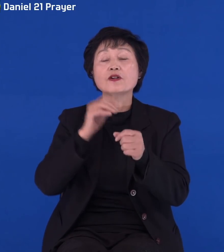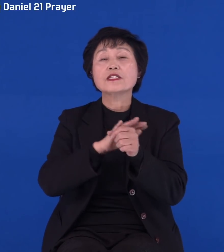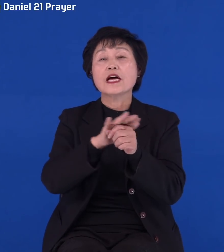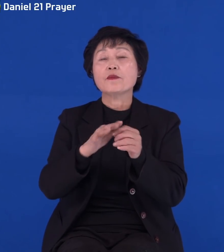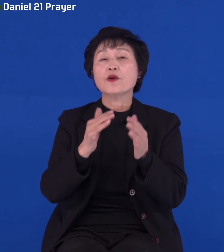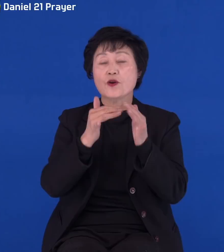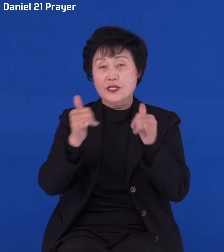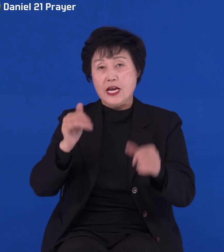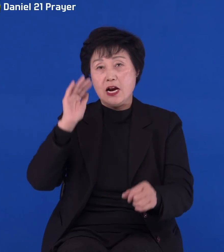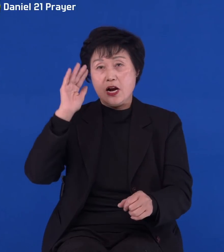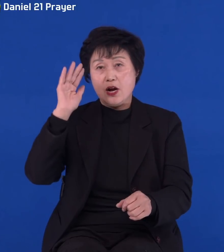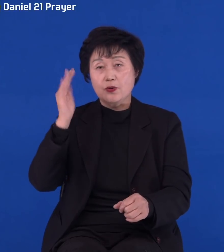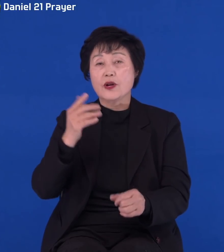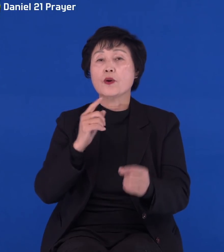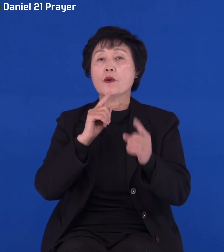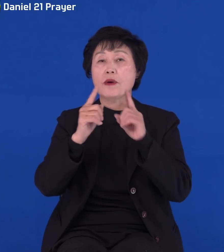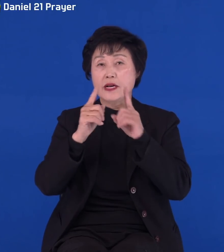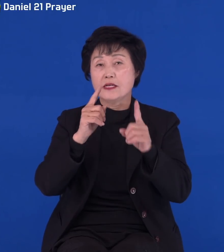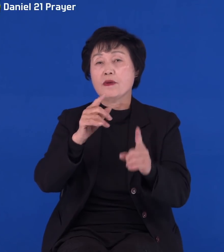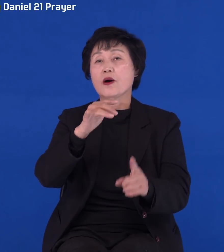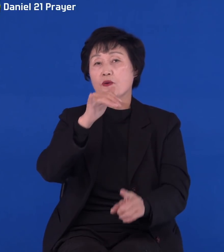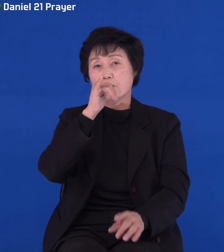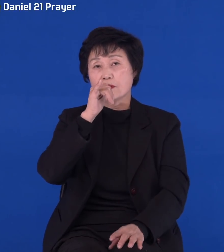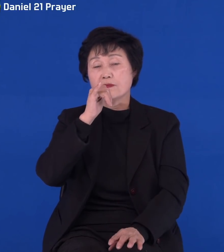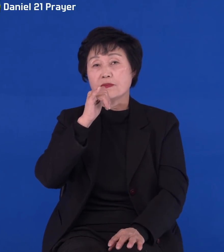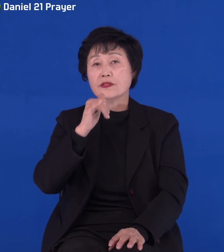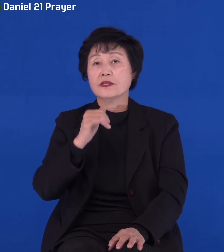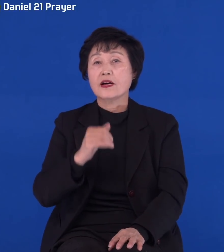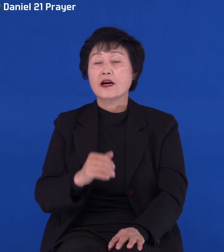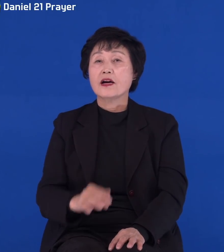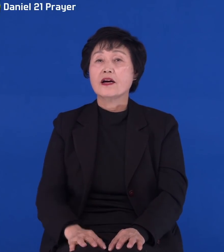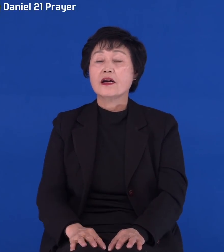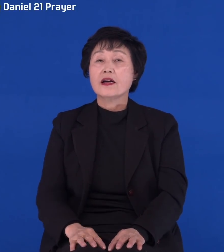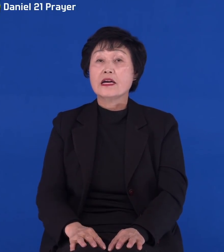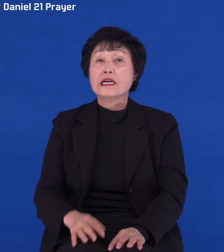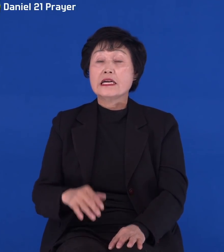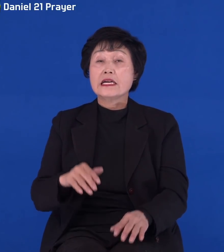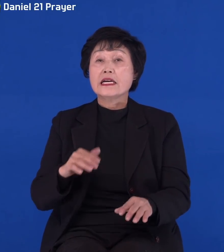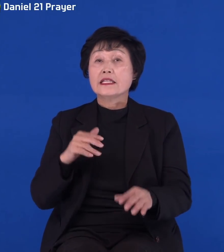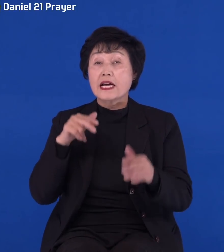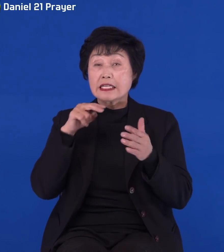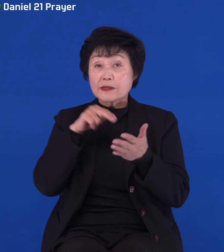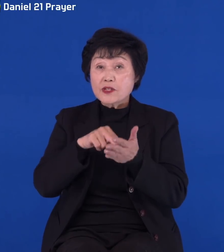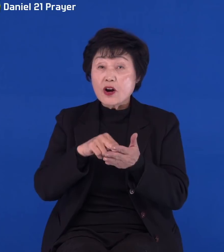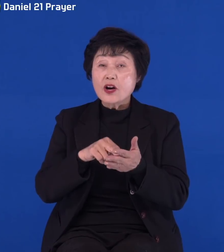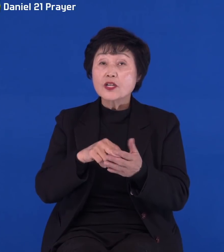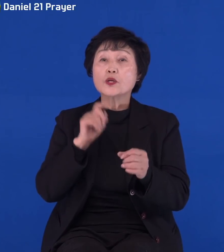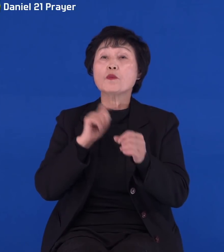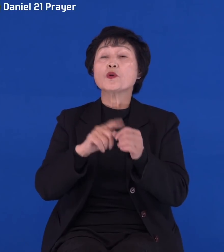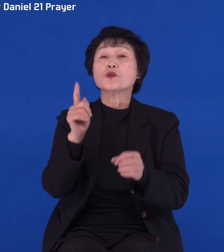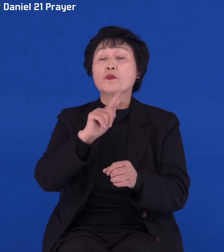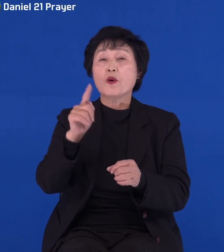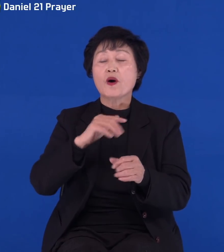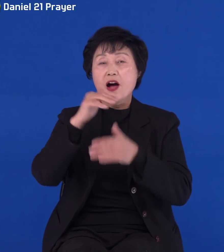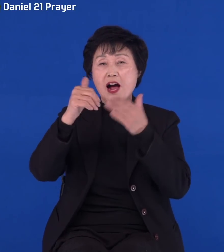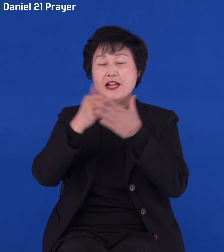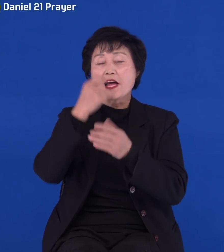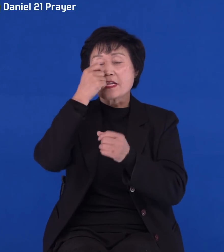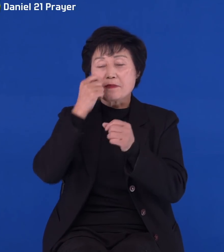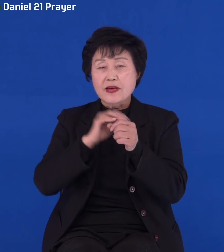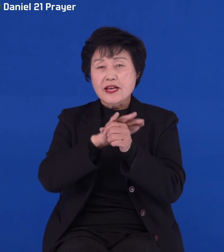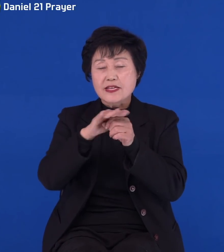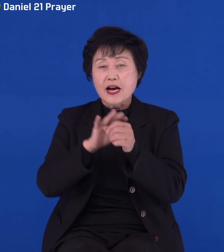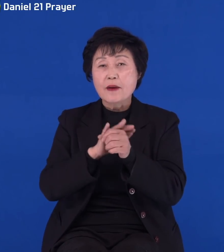하나님은 긍휼하시고 자비하신 분임을 선포하러 이 자리에 서 있습니다. 부족한 종의 인생 가운데 하나님께서 어떻게 저를